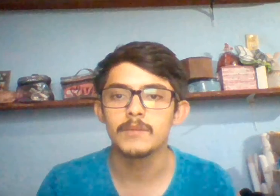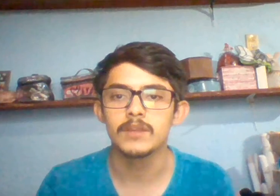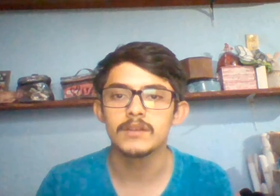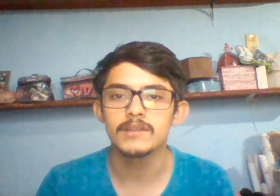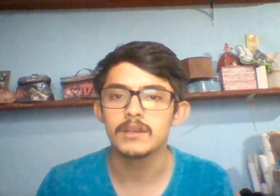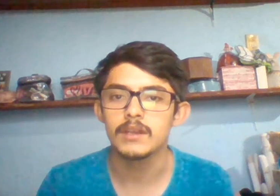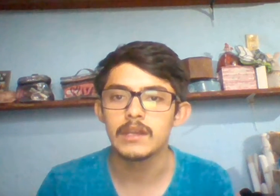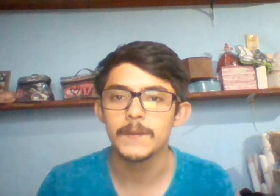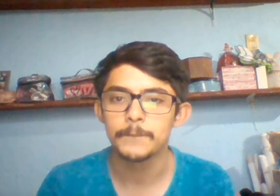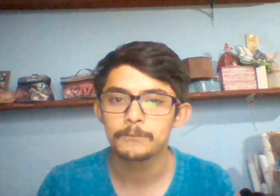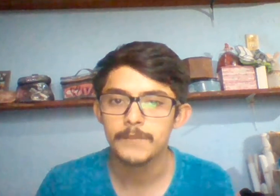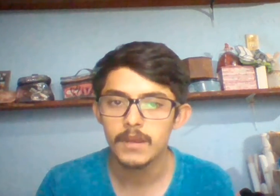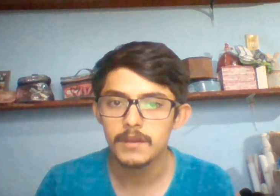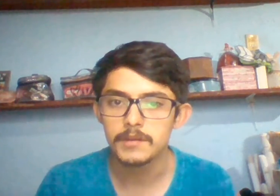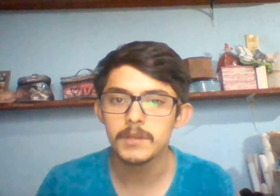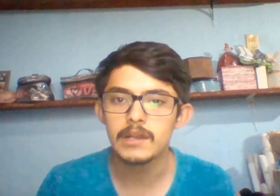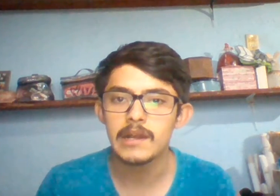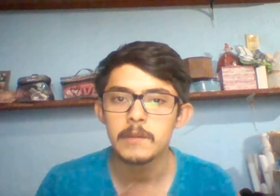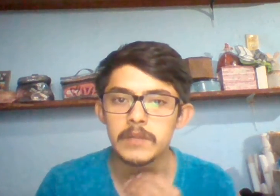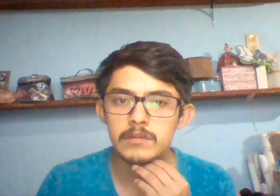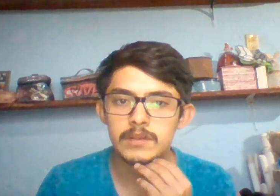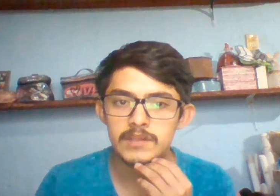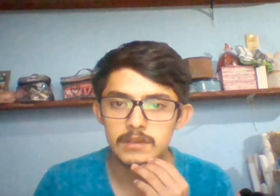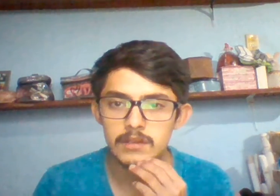menor, se llama la menor